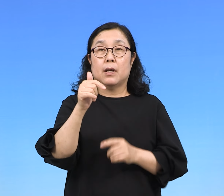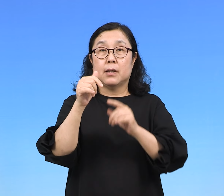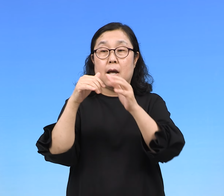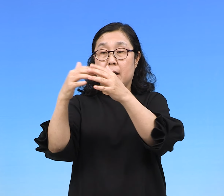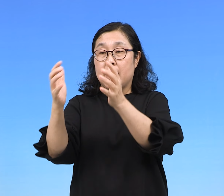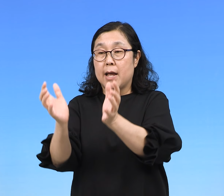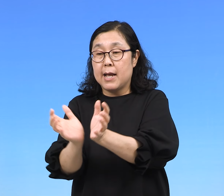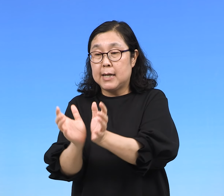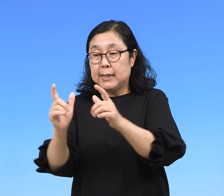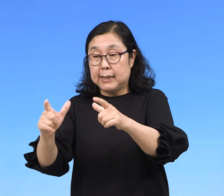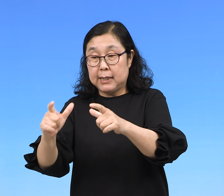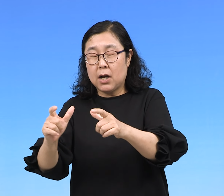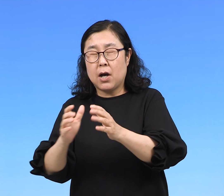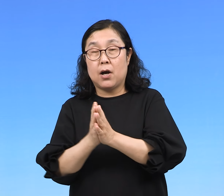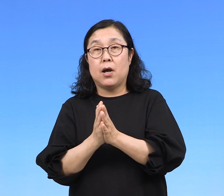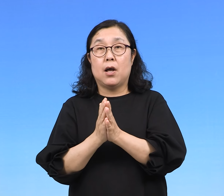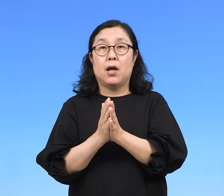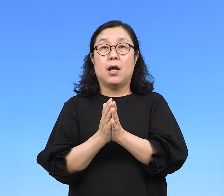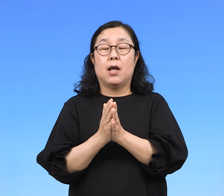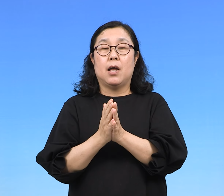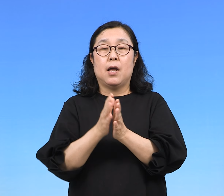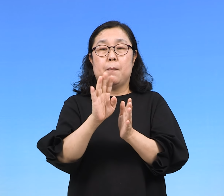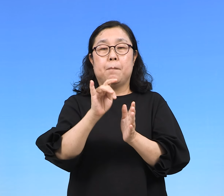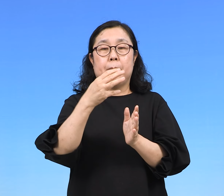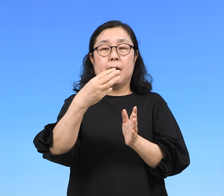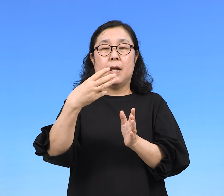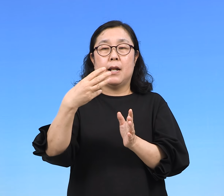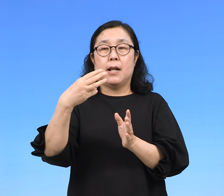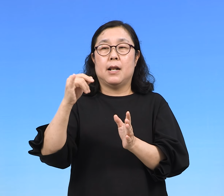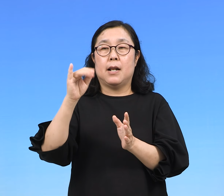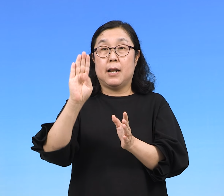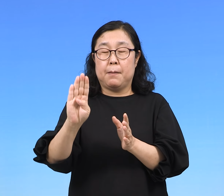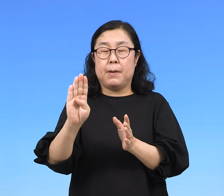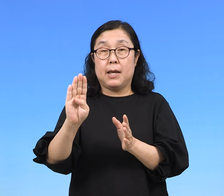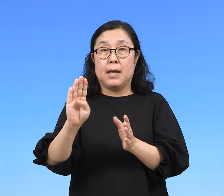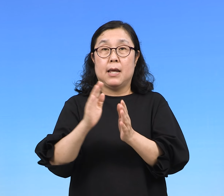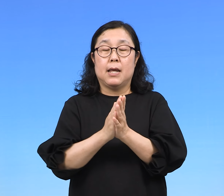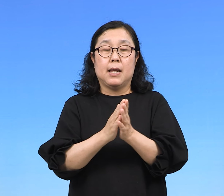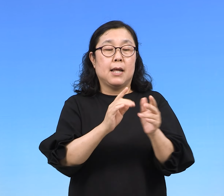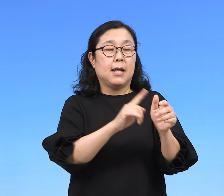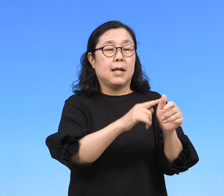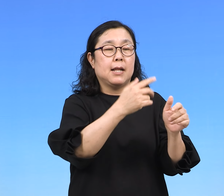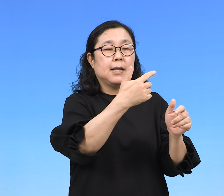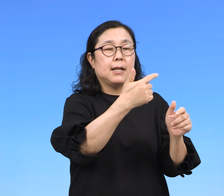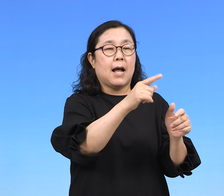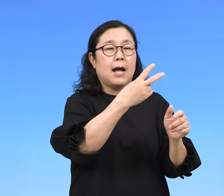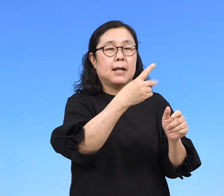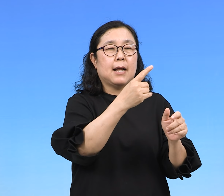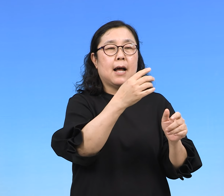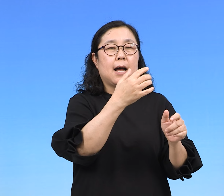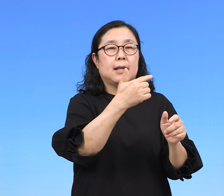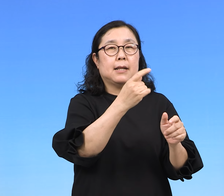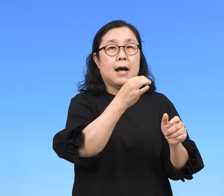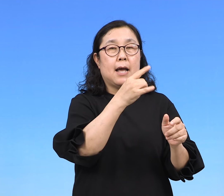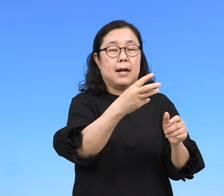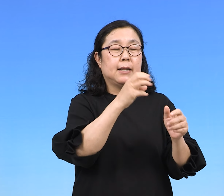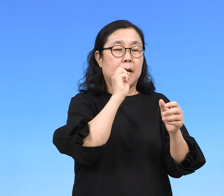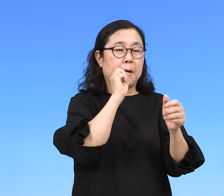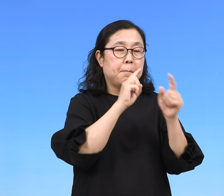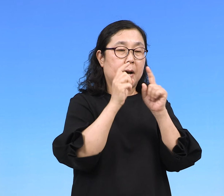그 나사렛과 관련한 유명한 말씀 다 아시죠? 빌립이 나다나엘에게 예수님을 소개하니까 어떤